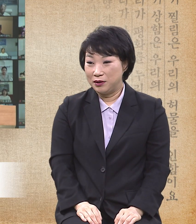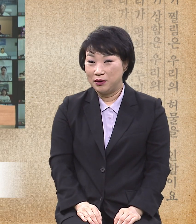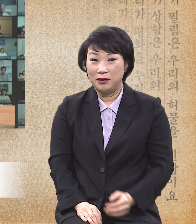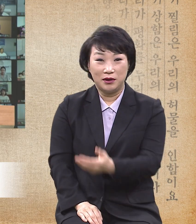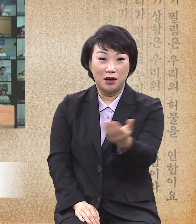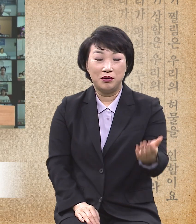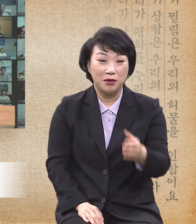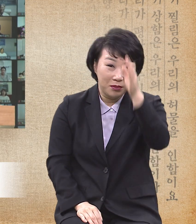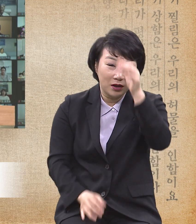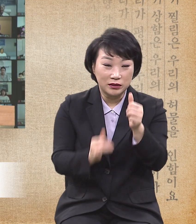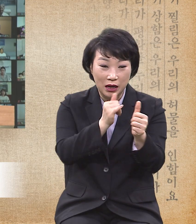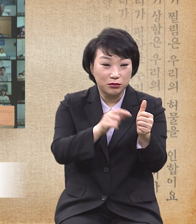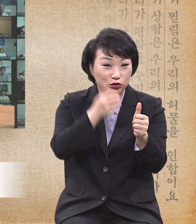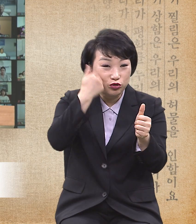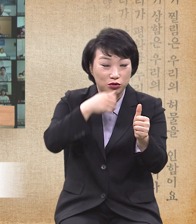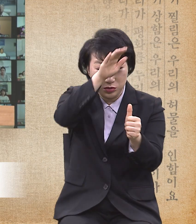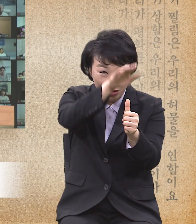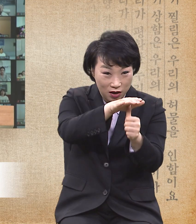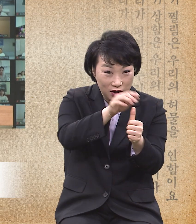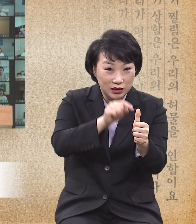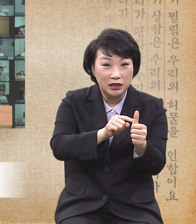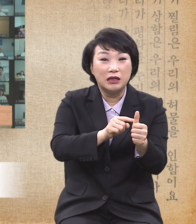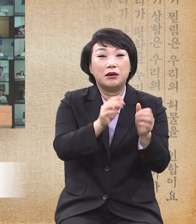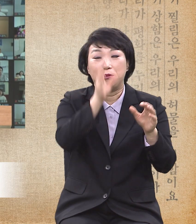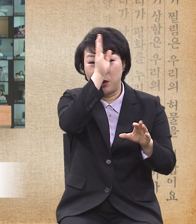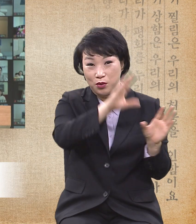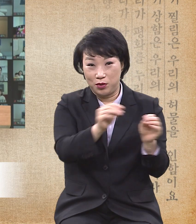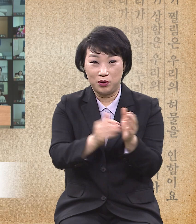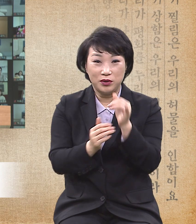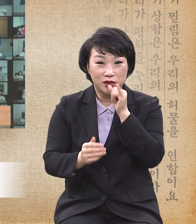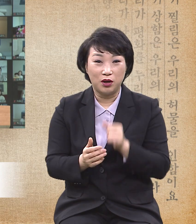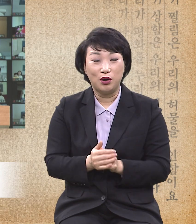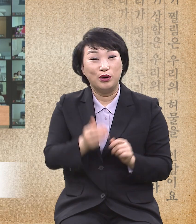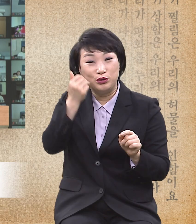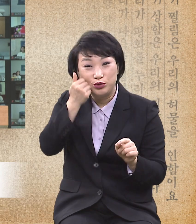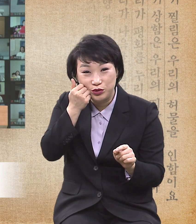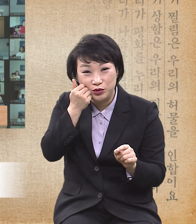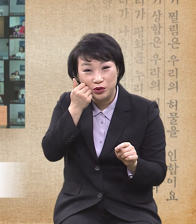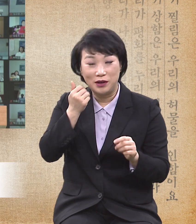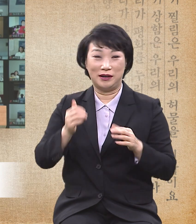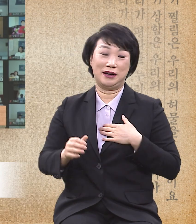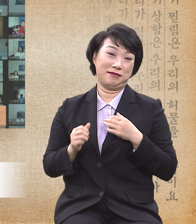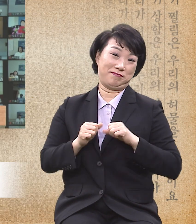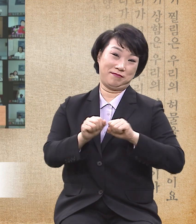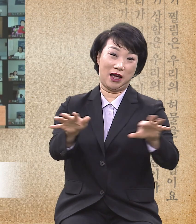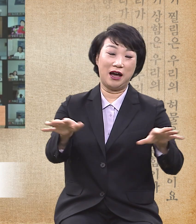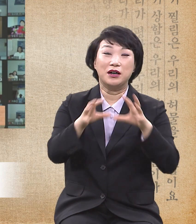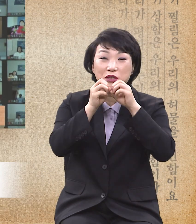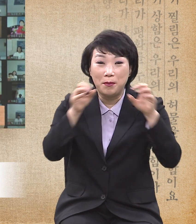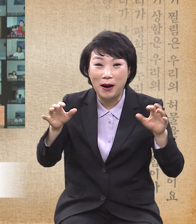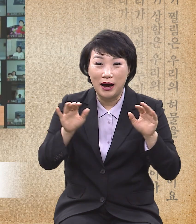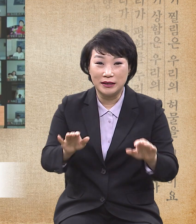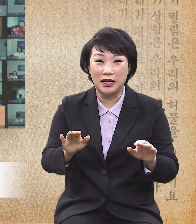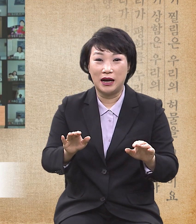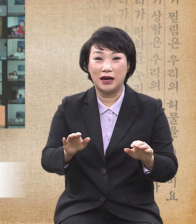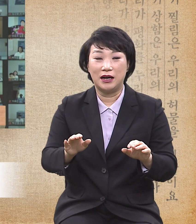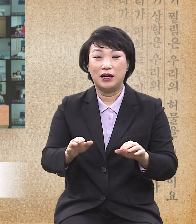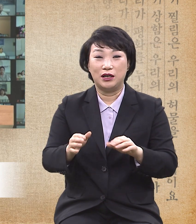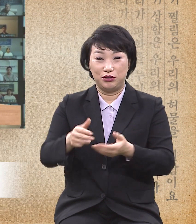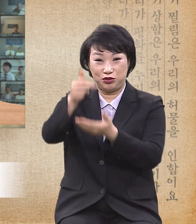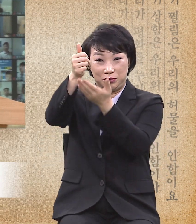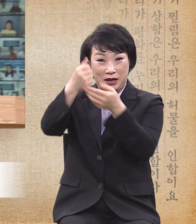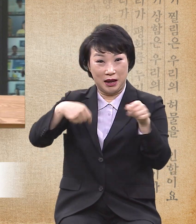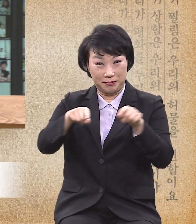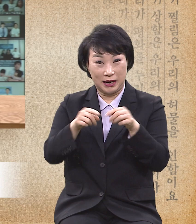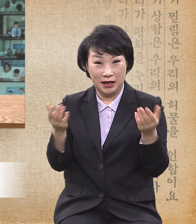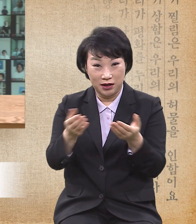않으며 병든 사람에게 손을 얹지 않는다. 누구에게 나가서 전파하고 주께서